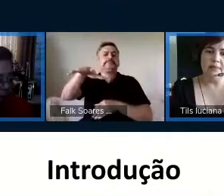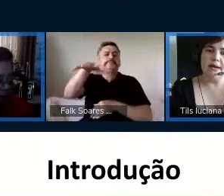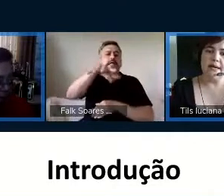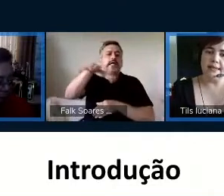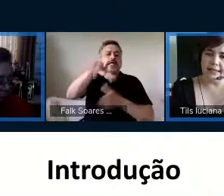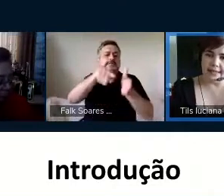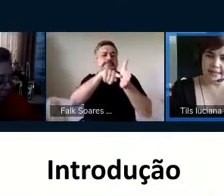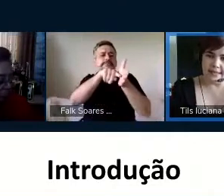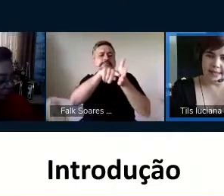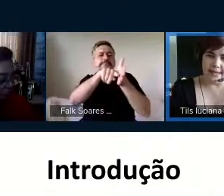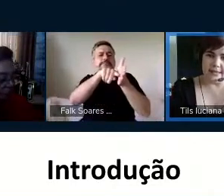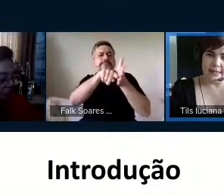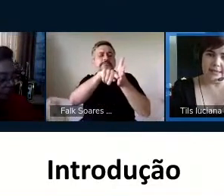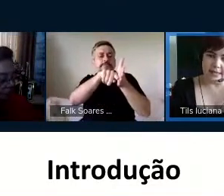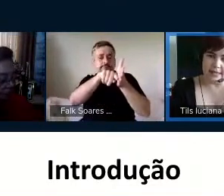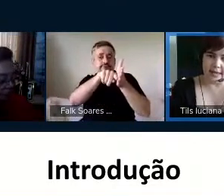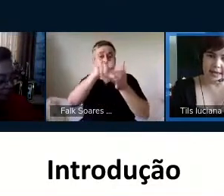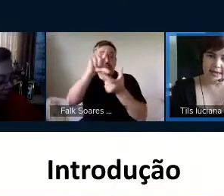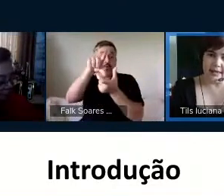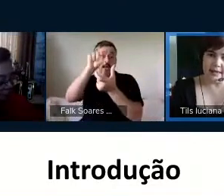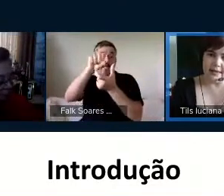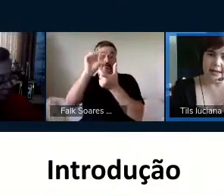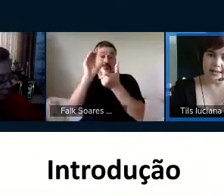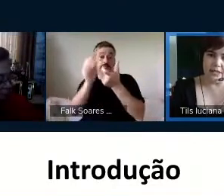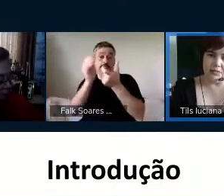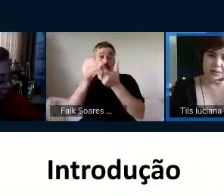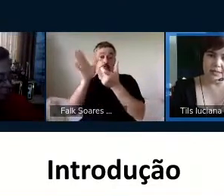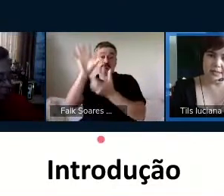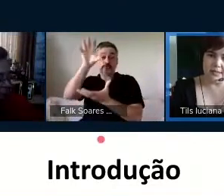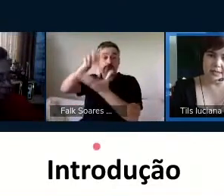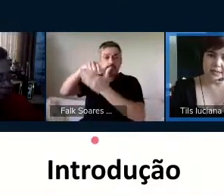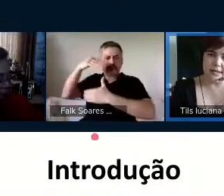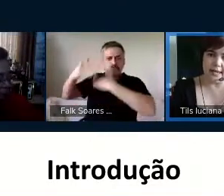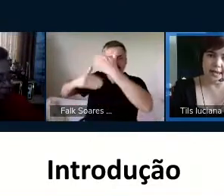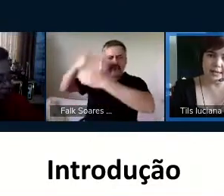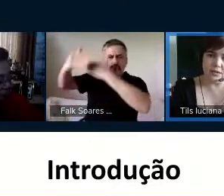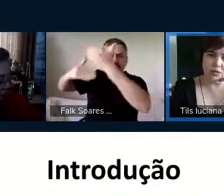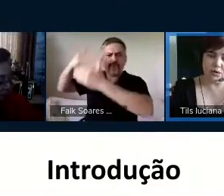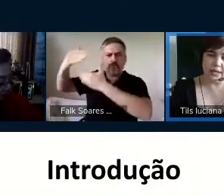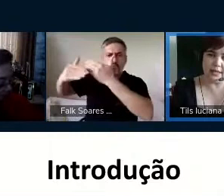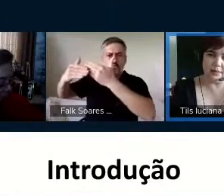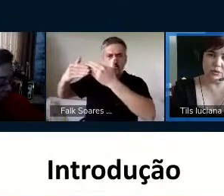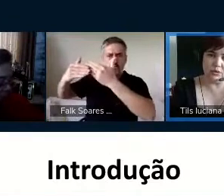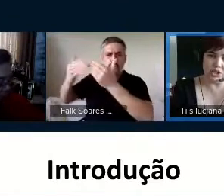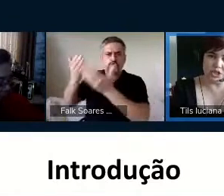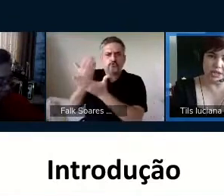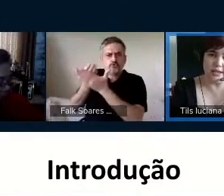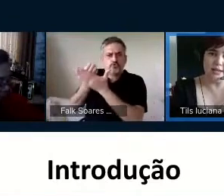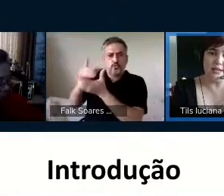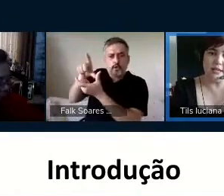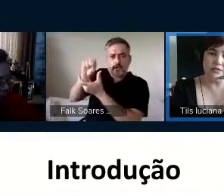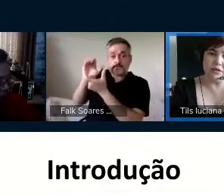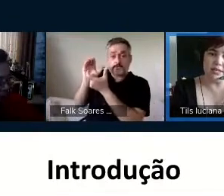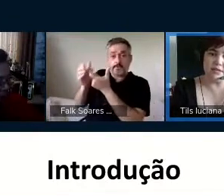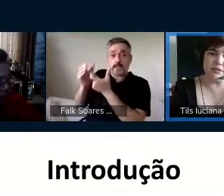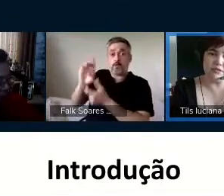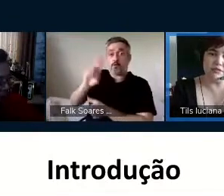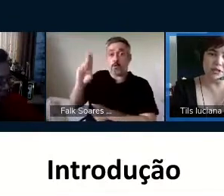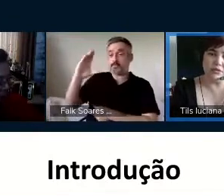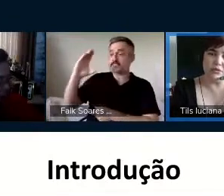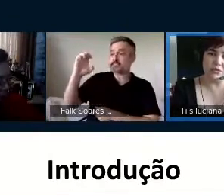o tema desta tese se insere na linha de pesquisa Léxico e Terminologia, que